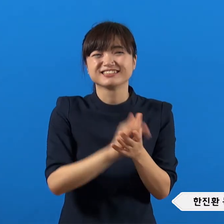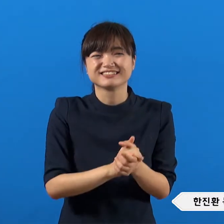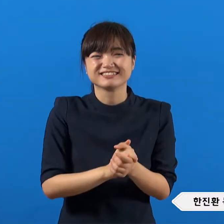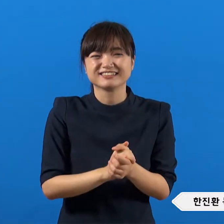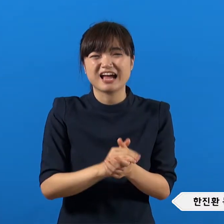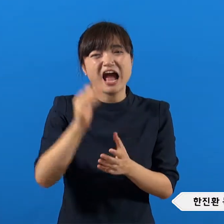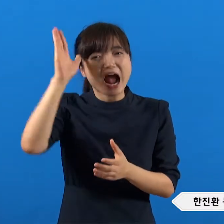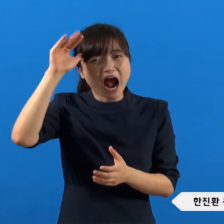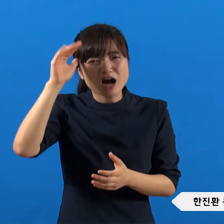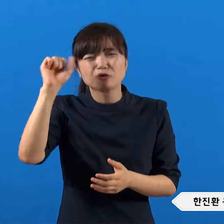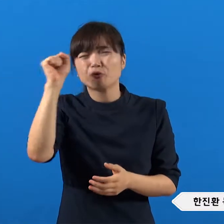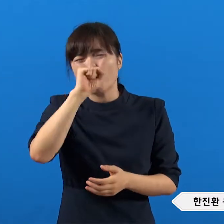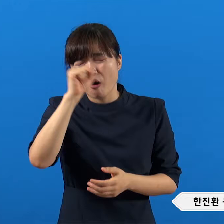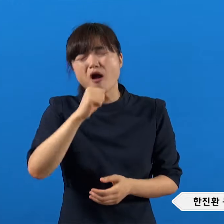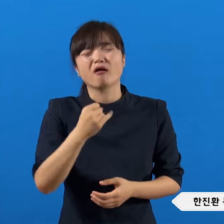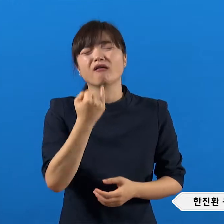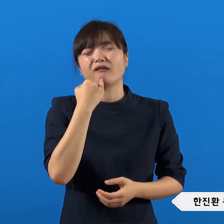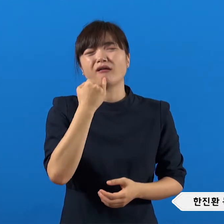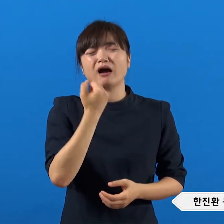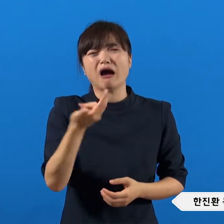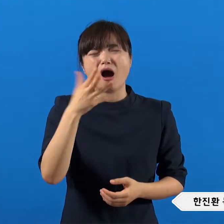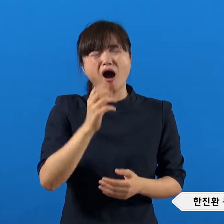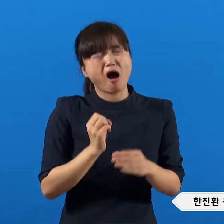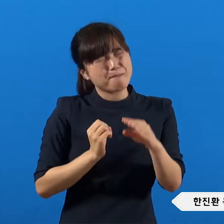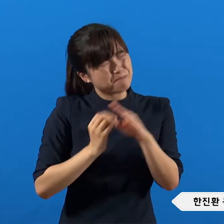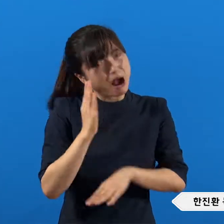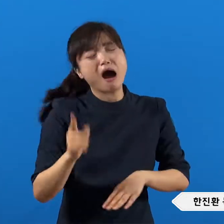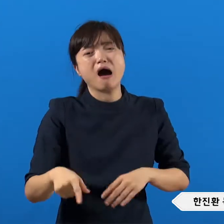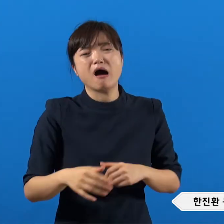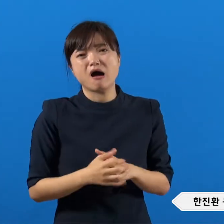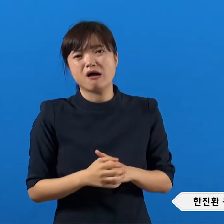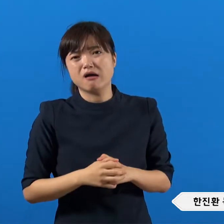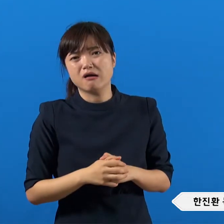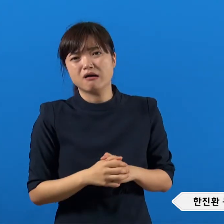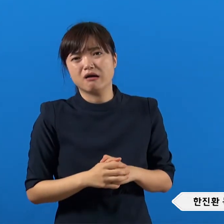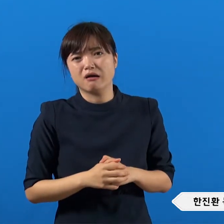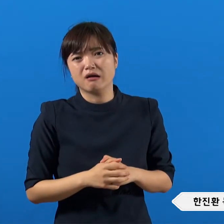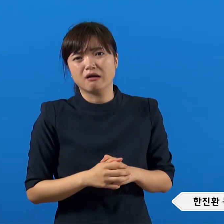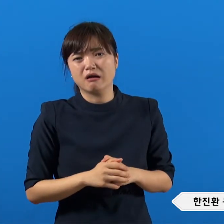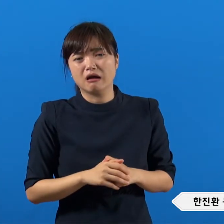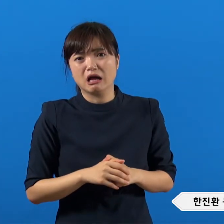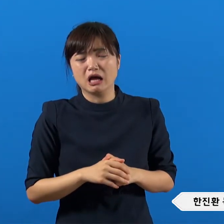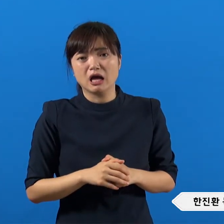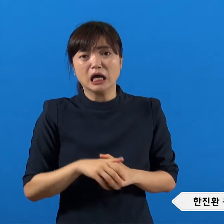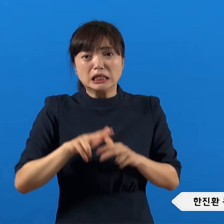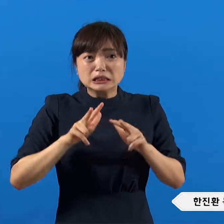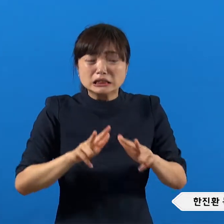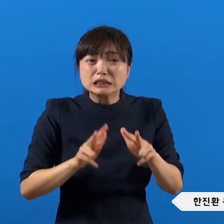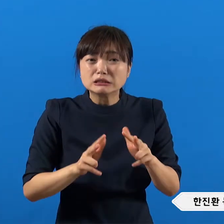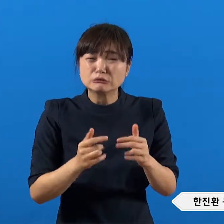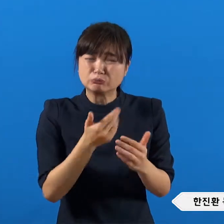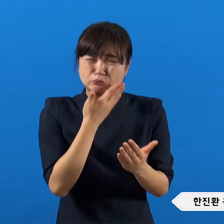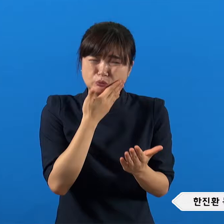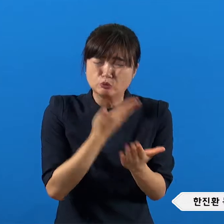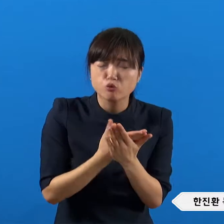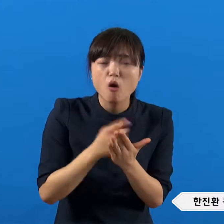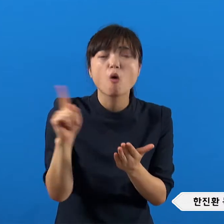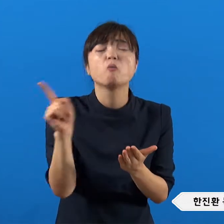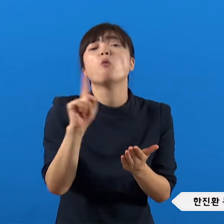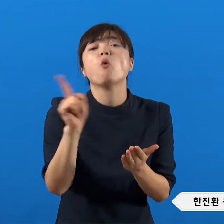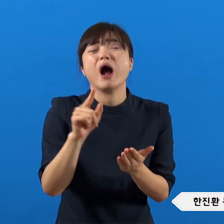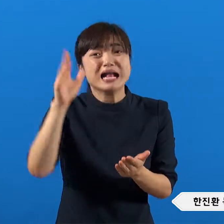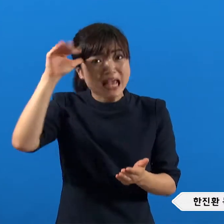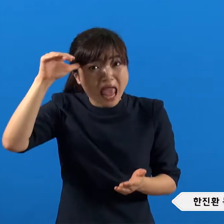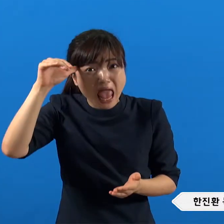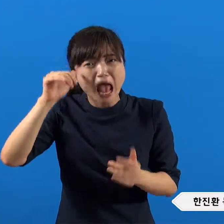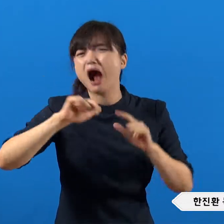뭐 강아지 좋아하는 거야 좋아하는 거지만 지나치지요. 지금 눈에 불꽃이 튀도록 살펴야 되는 것은